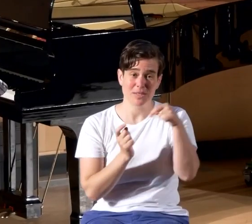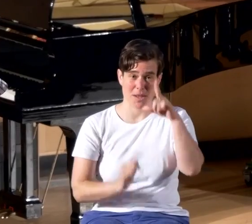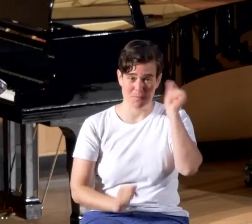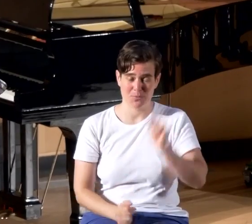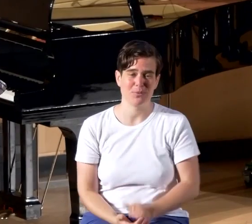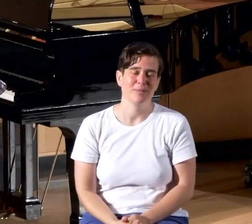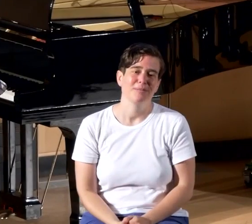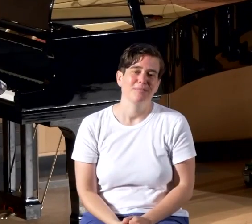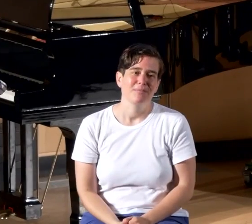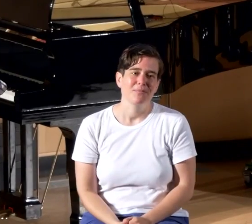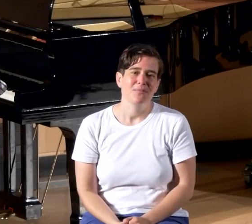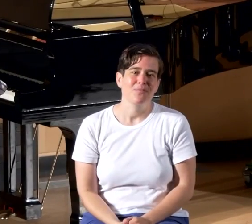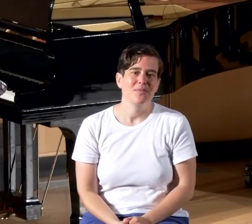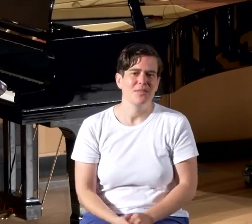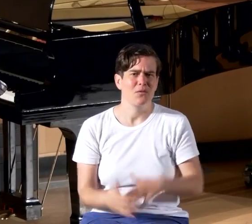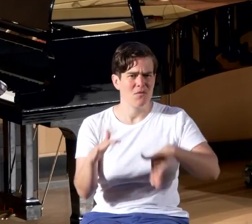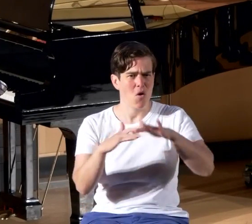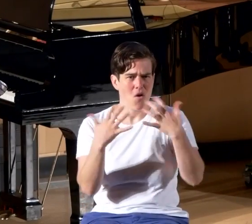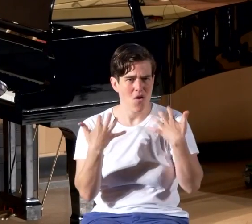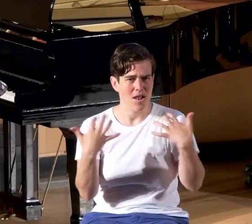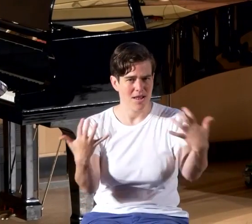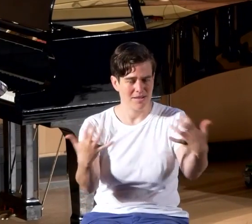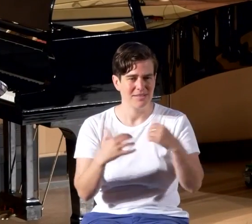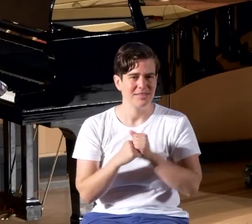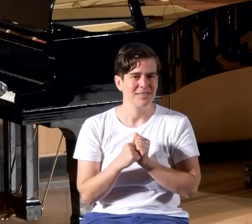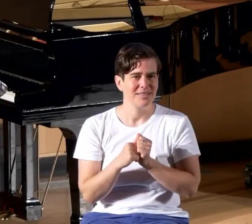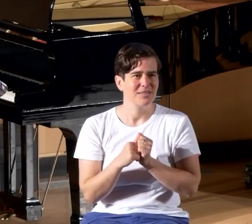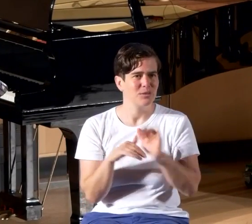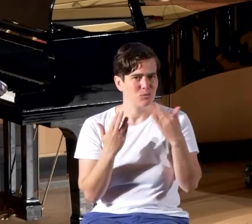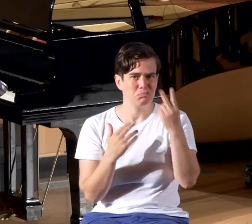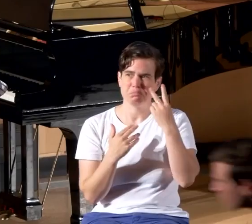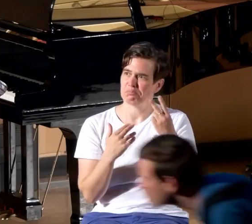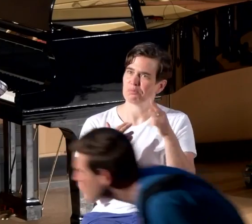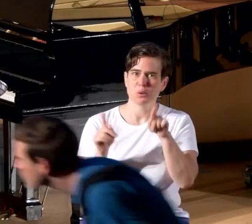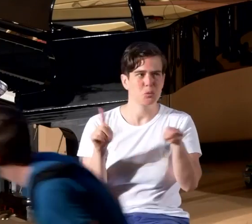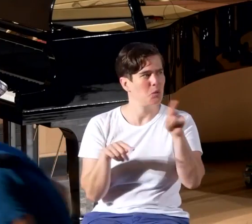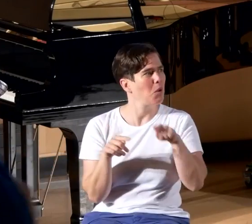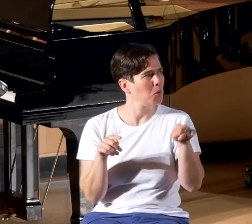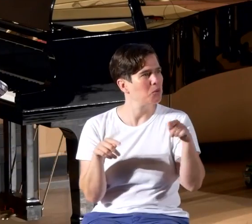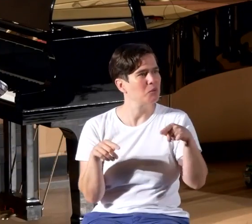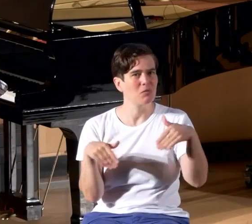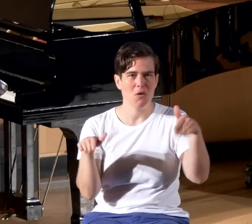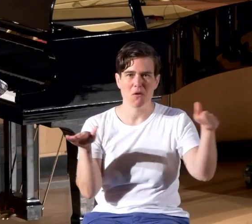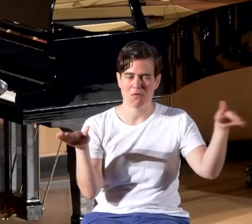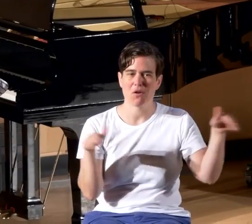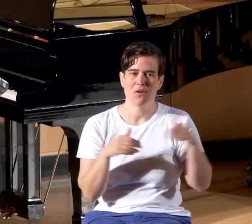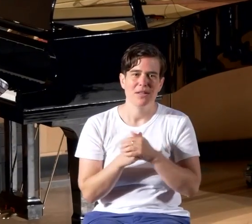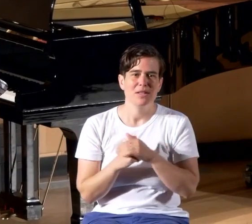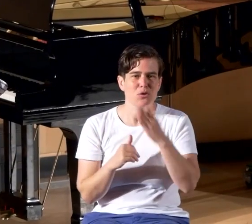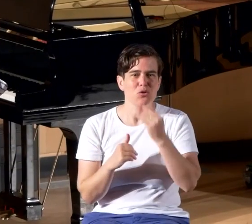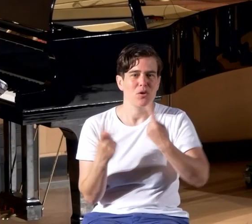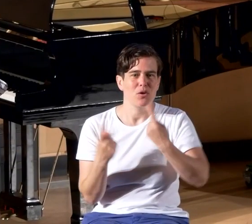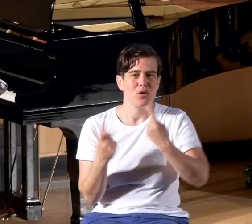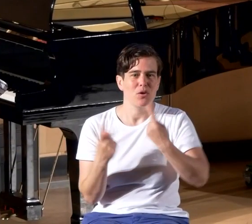Hamburg. Volles Haus, das sieht verdammt gut aus von hier unten. Schön, dass wir alle